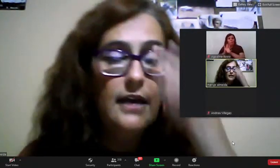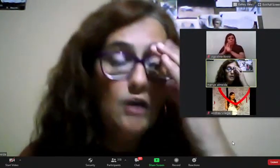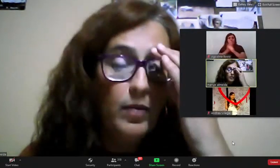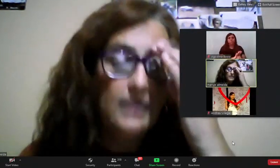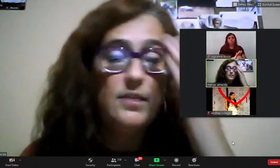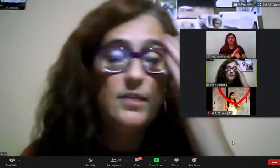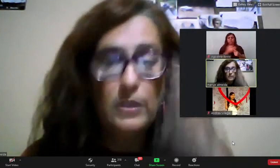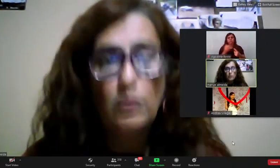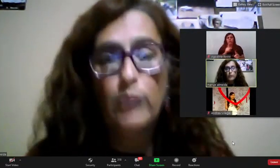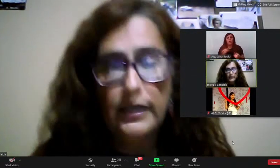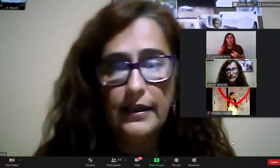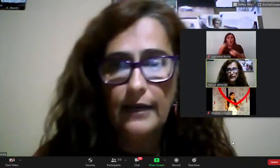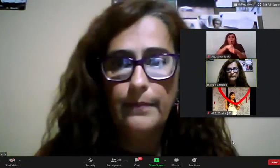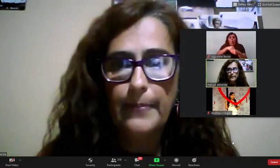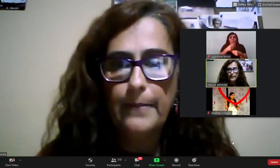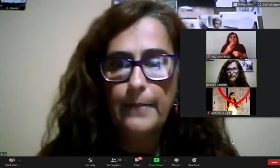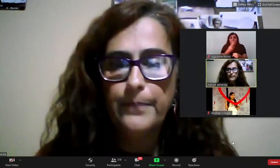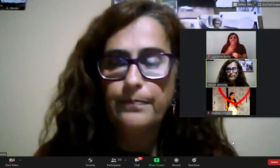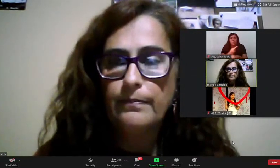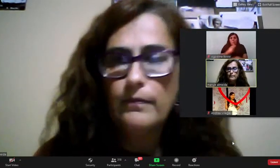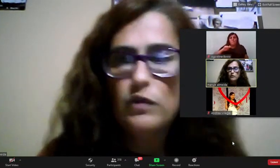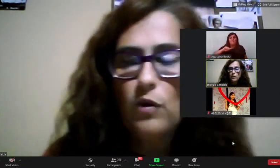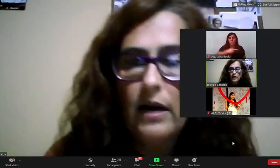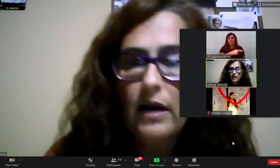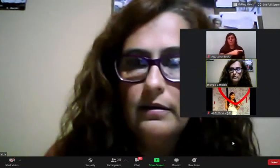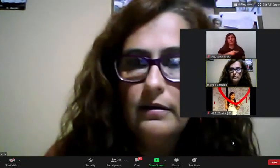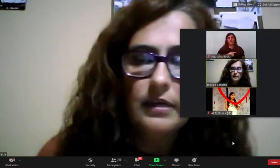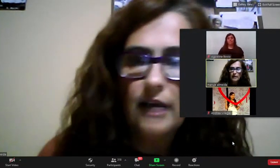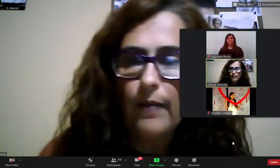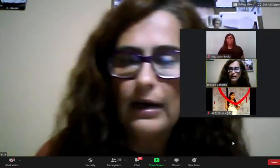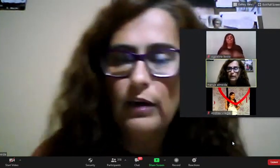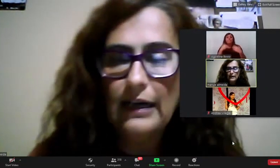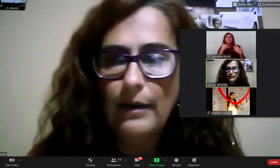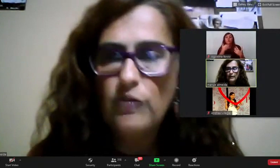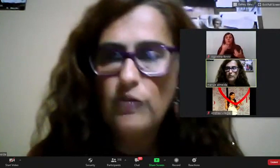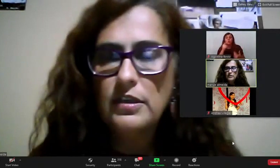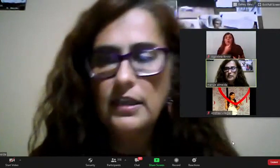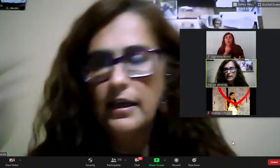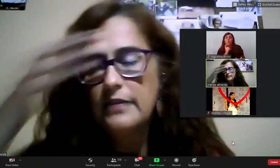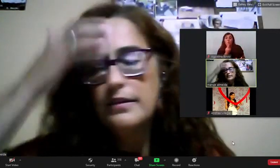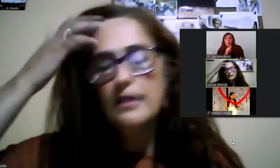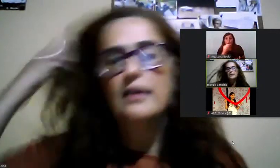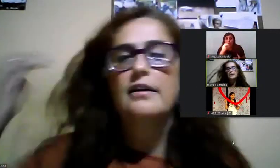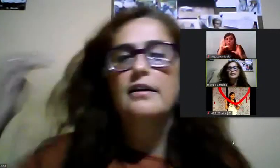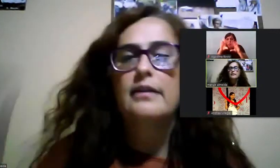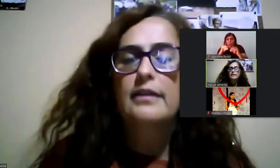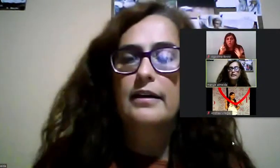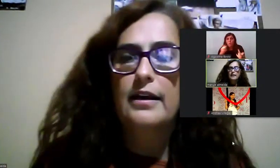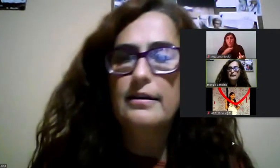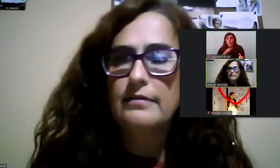invisibilización y de no participación política. No sé, Juan, estás apagado la cámara, no sé si querés